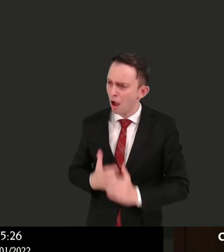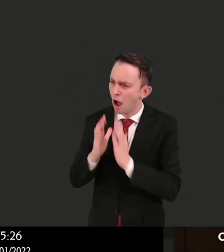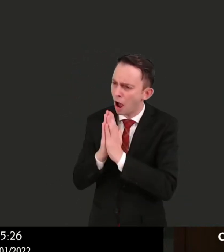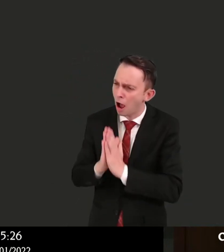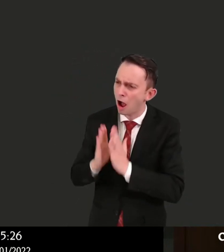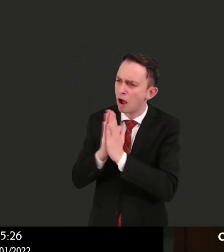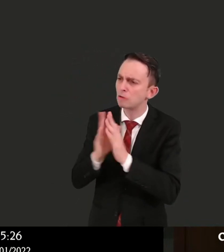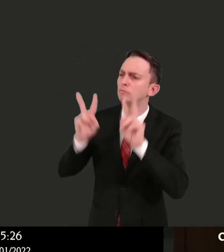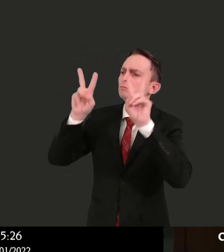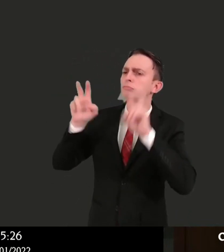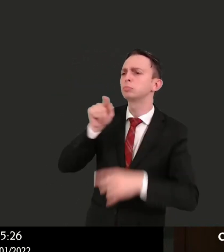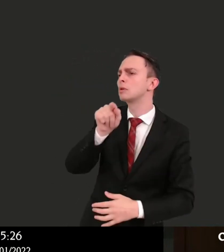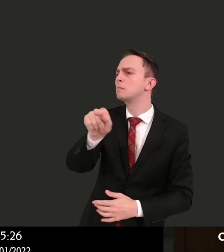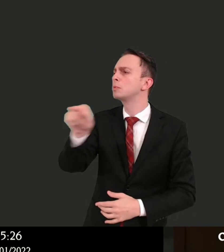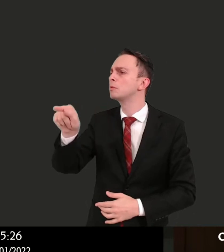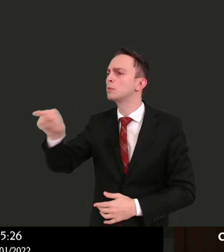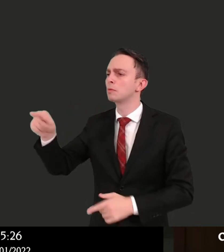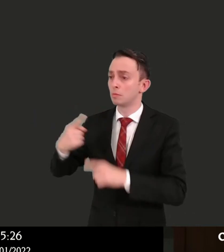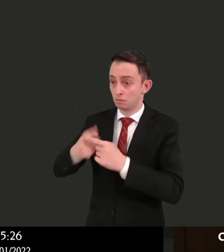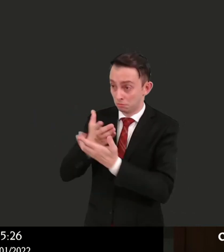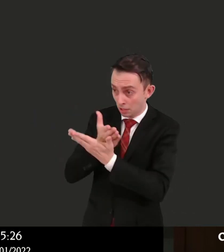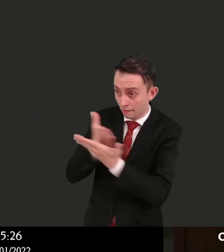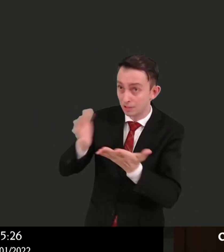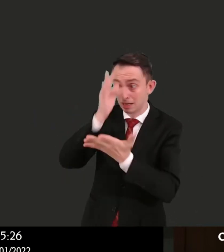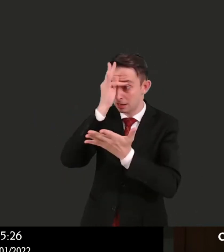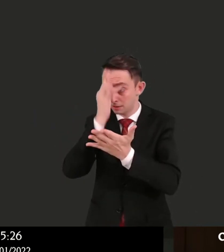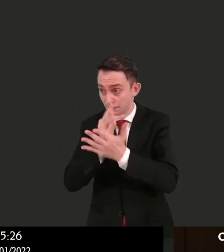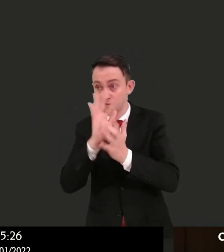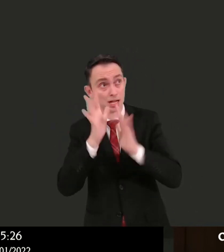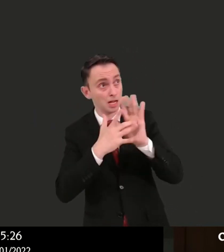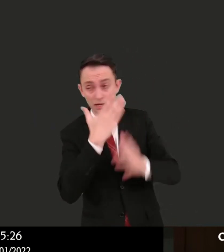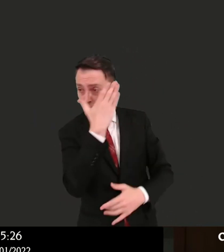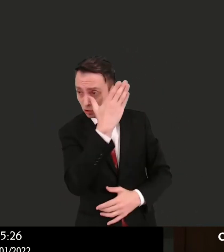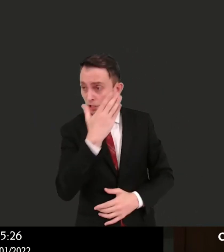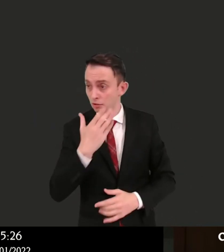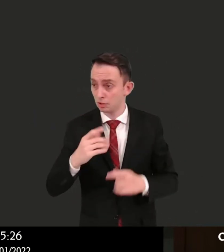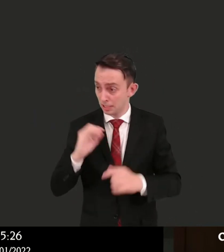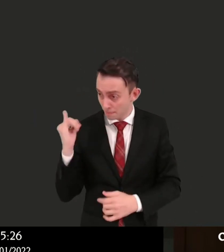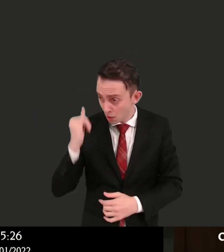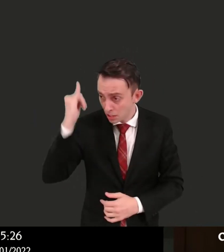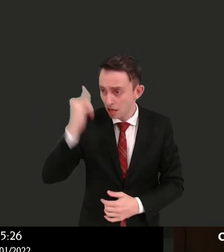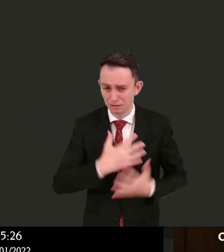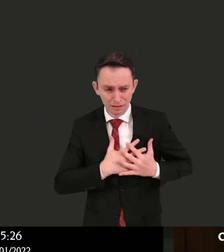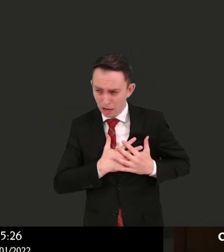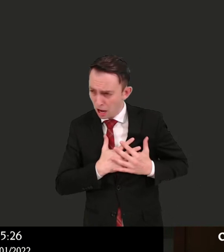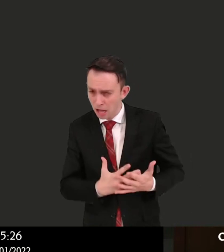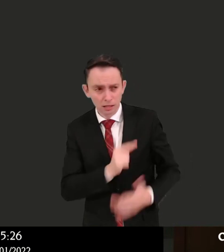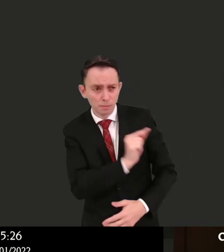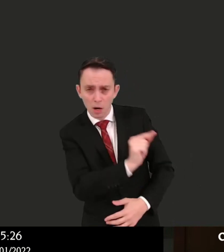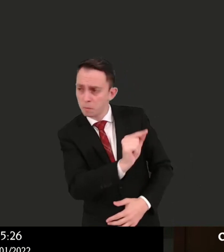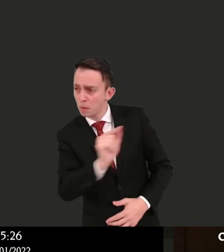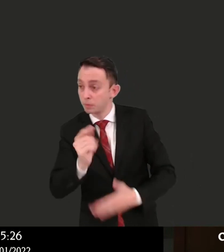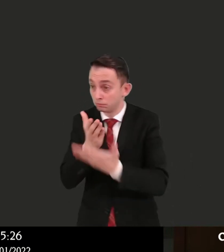da vossa fé em Cristo Jesus e da caridade que tendes para com todos os santos, por causa